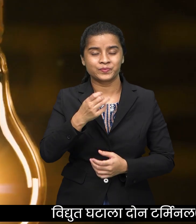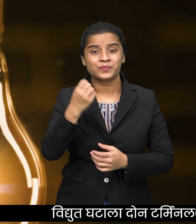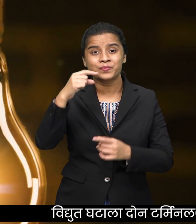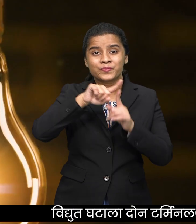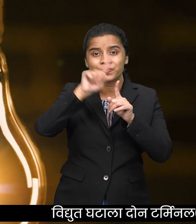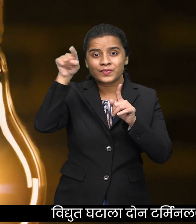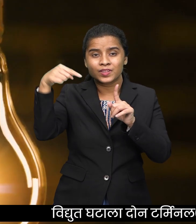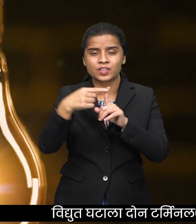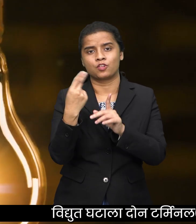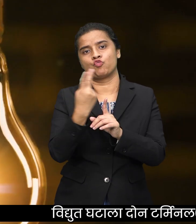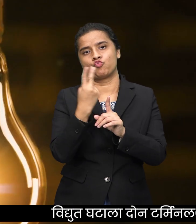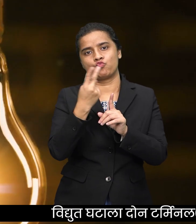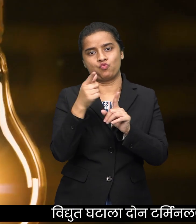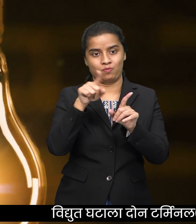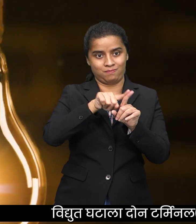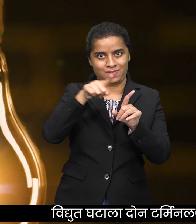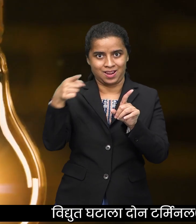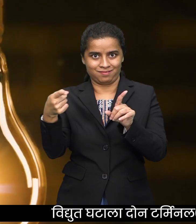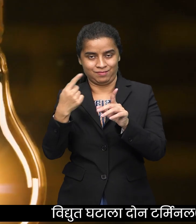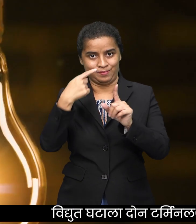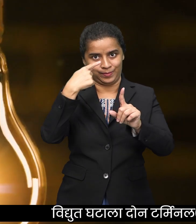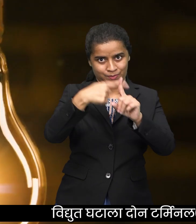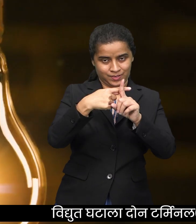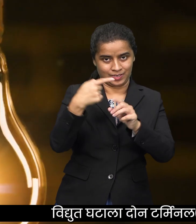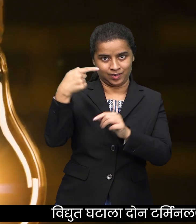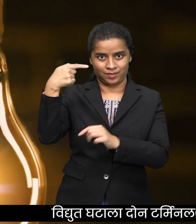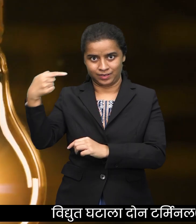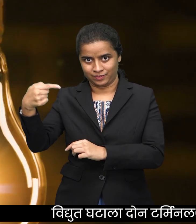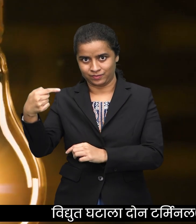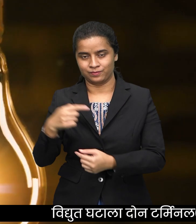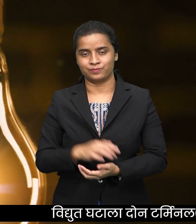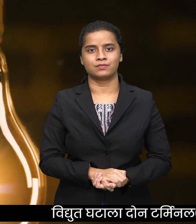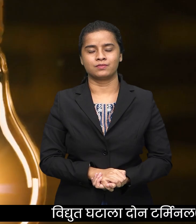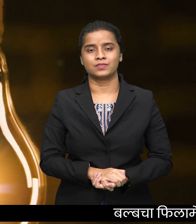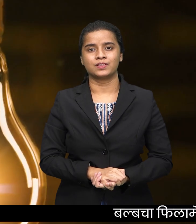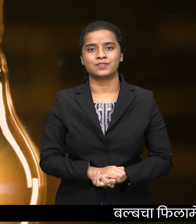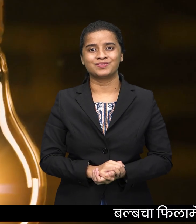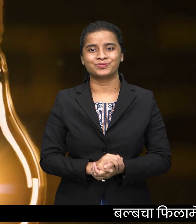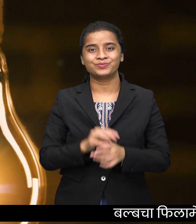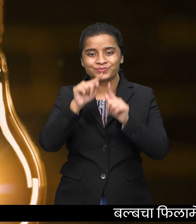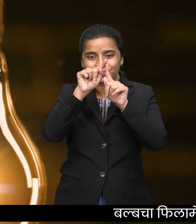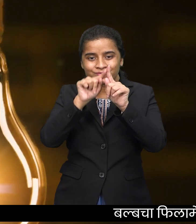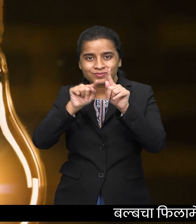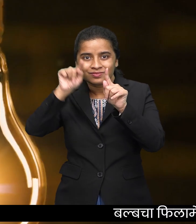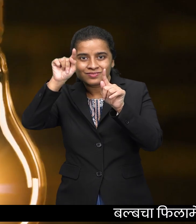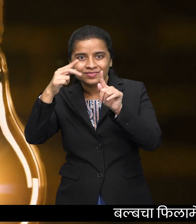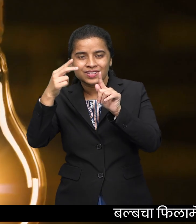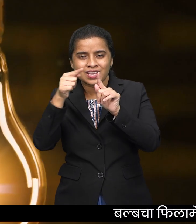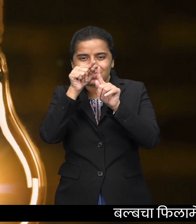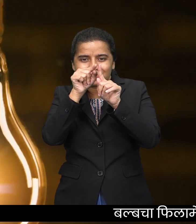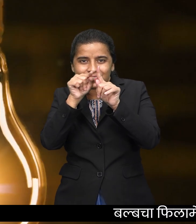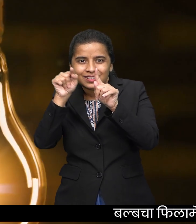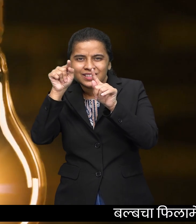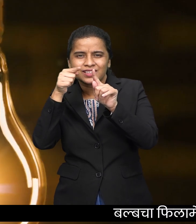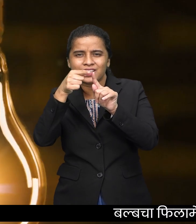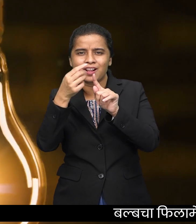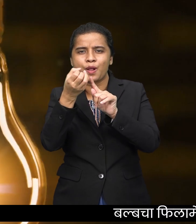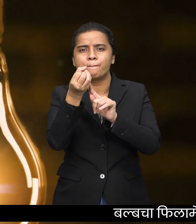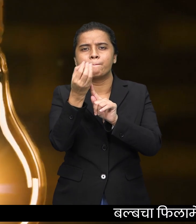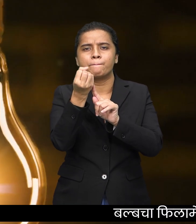विद्युत घटाला 2 टर्मिनल ध्रुव असतात, धन आणि ऋण. बल्बचा फिलामेंट प्रकाशित उत्सर्जित